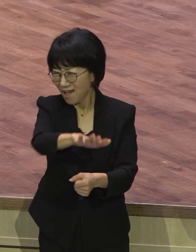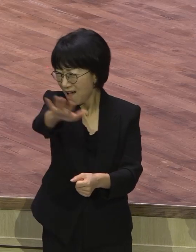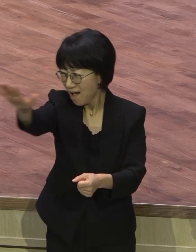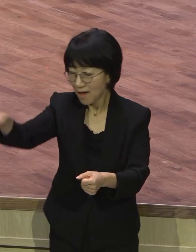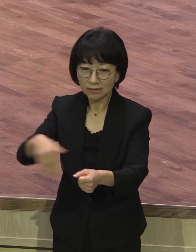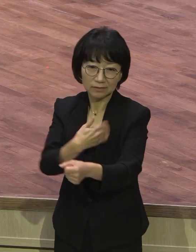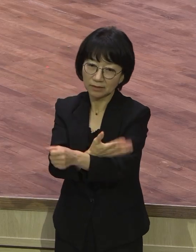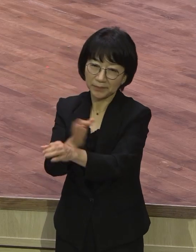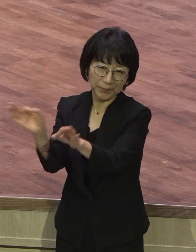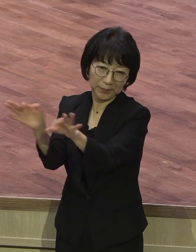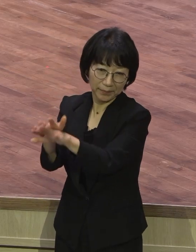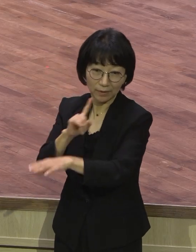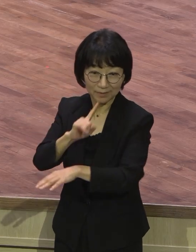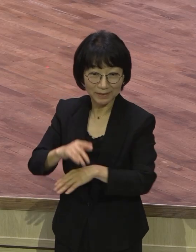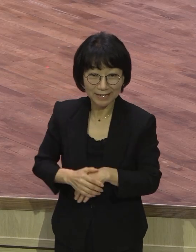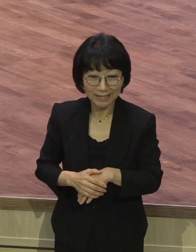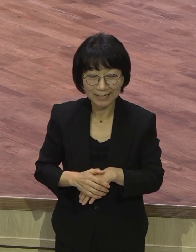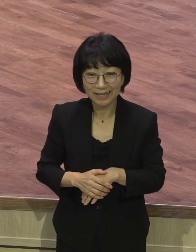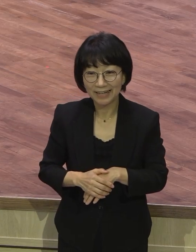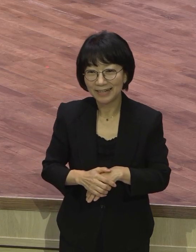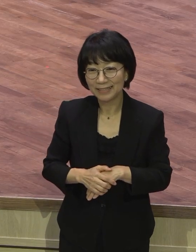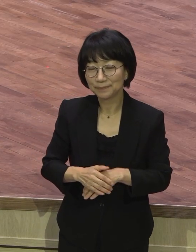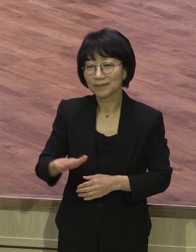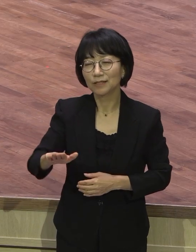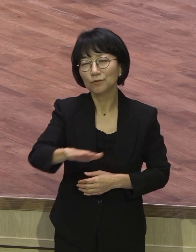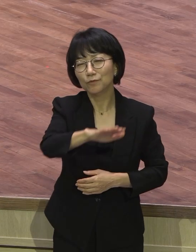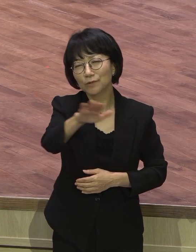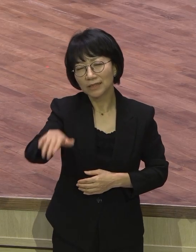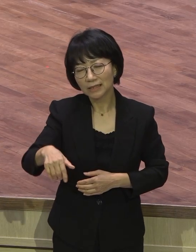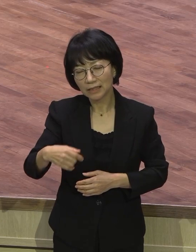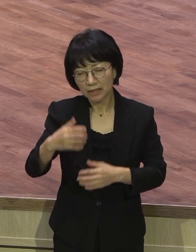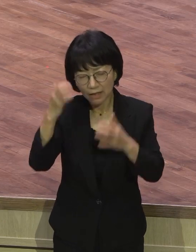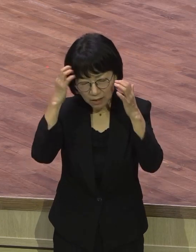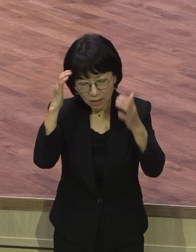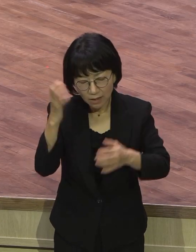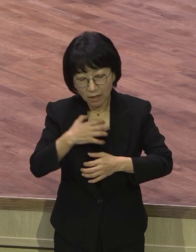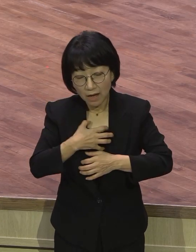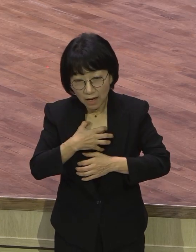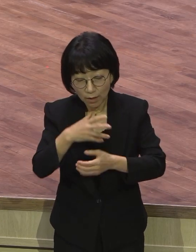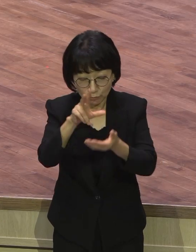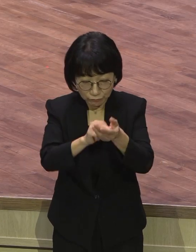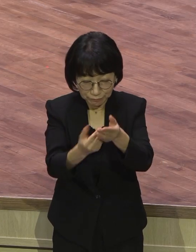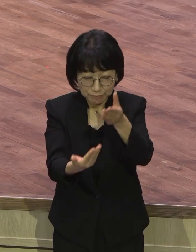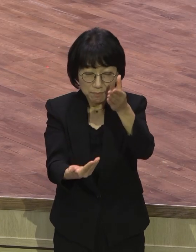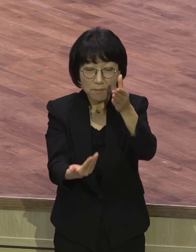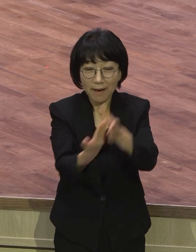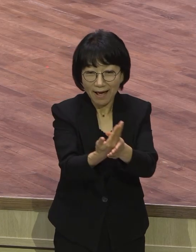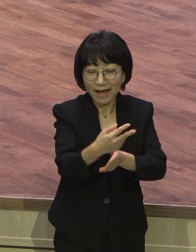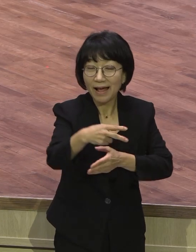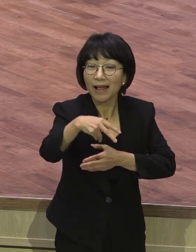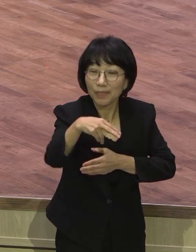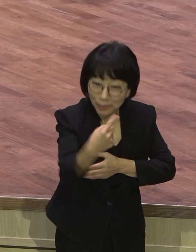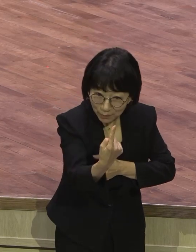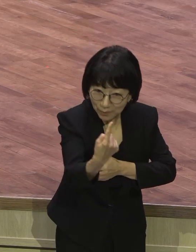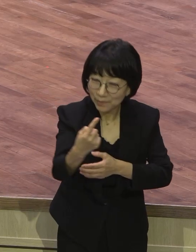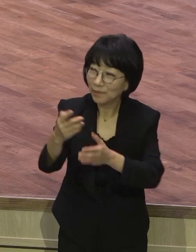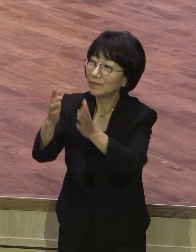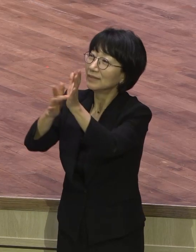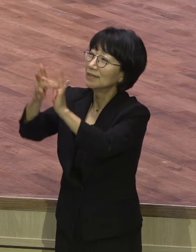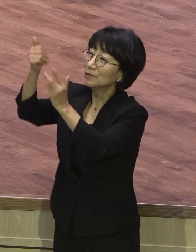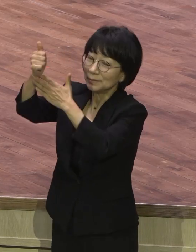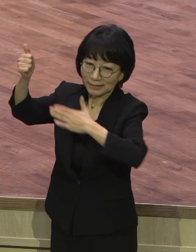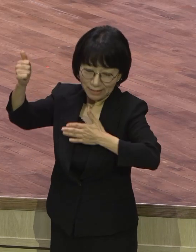믿음이 들어있습니다 여러분의 지금 상황이 어떤 상황이라도 주님이 지금 나와